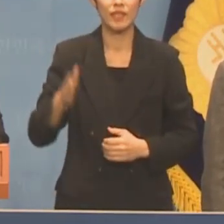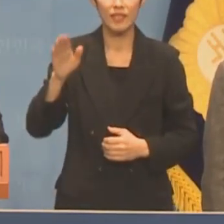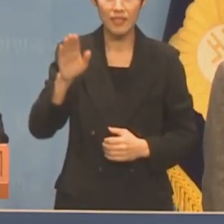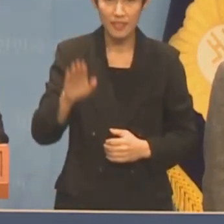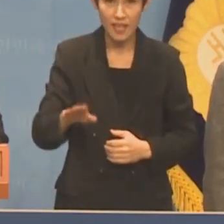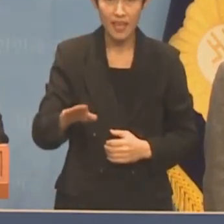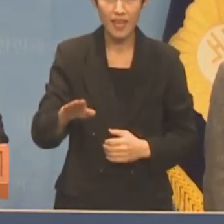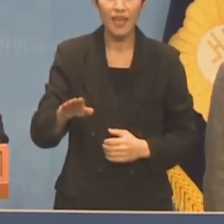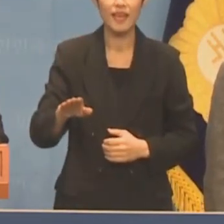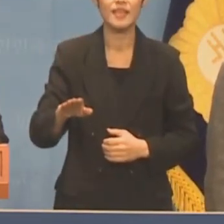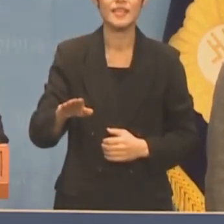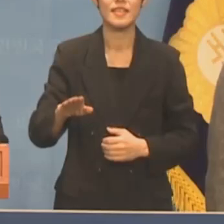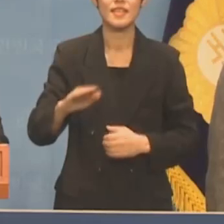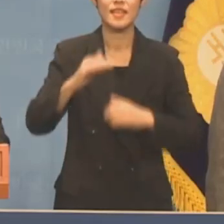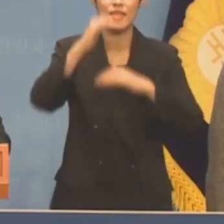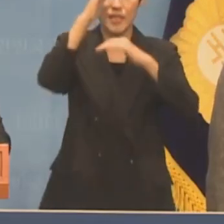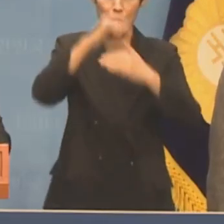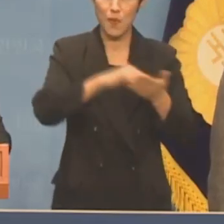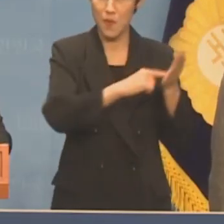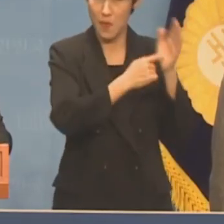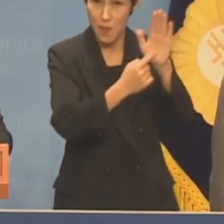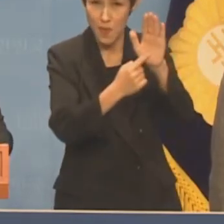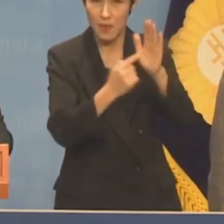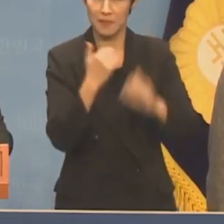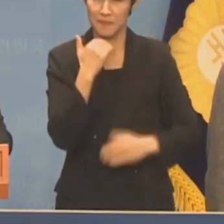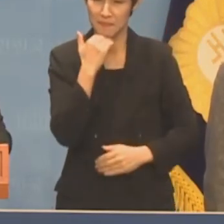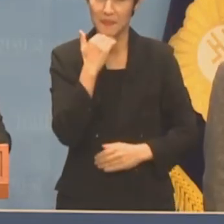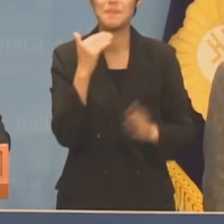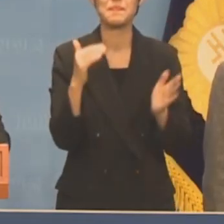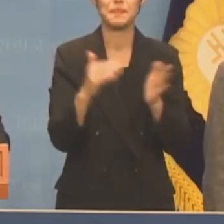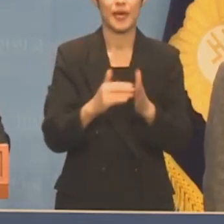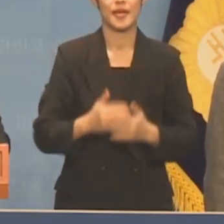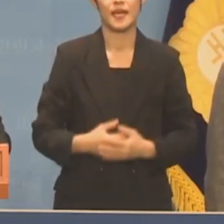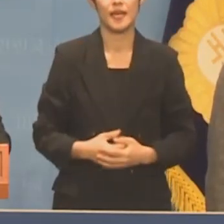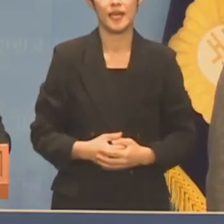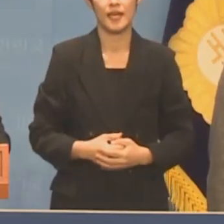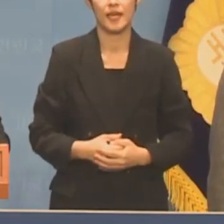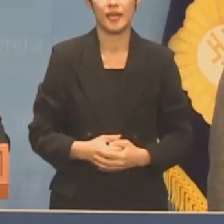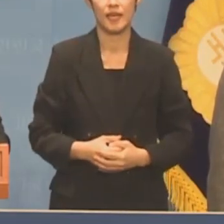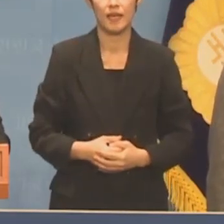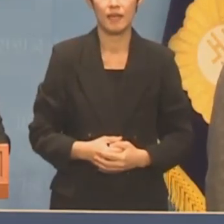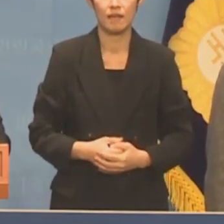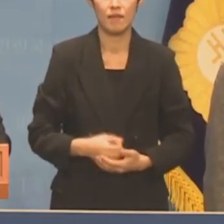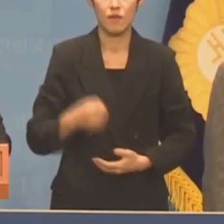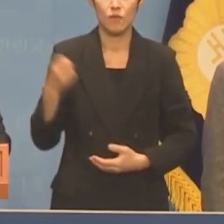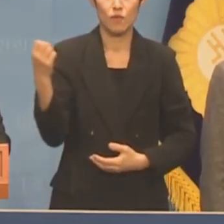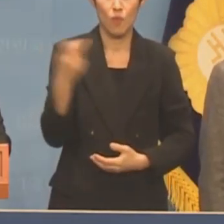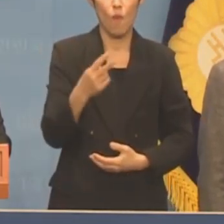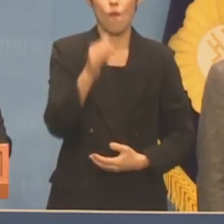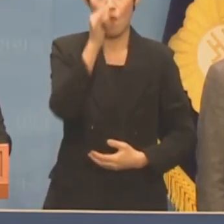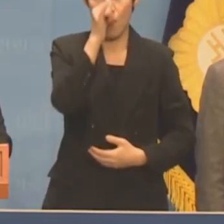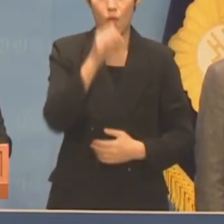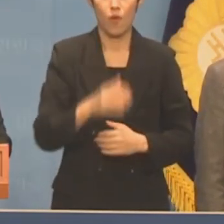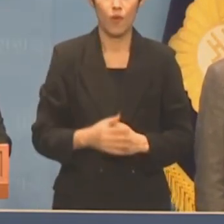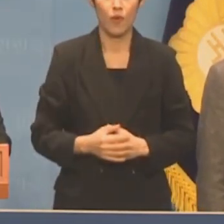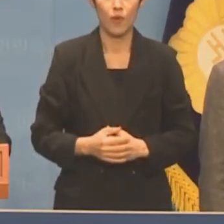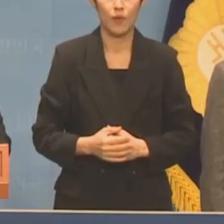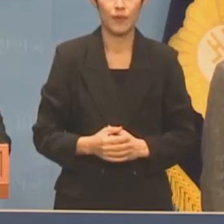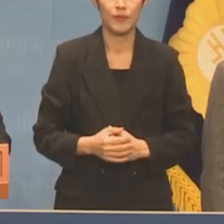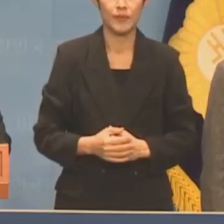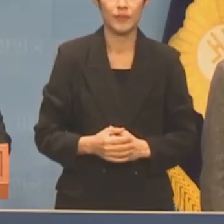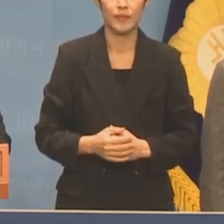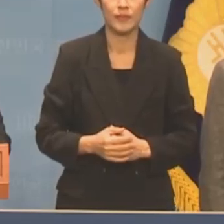세상에 나오기를 기다리고 있었습니다. 그리고 이것만 드러난 게 아니었습니다. 그 내용은